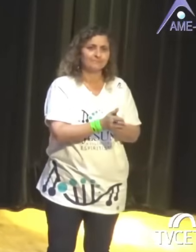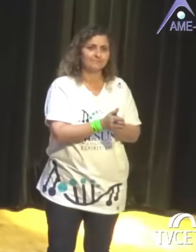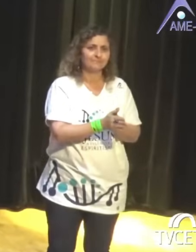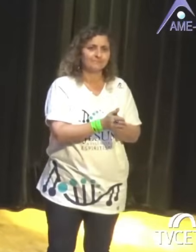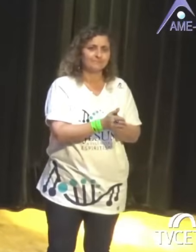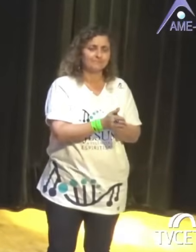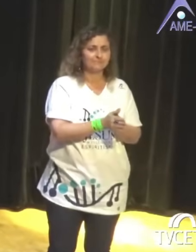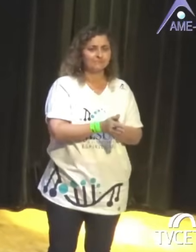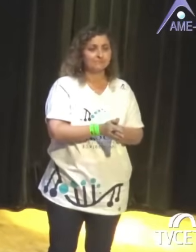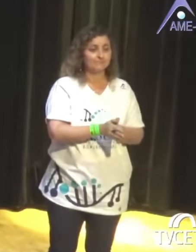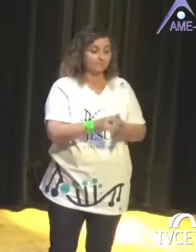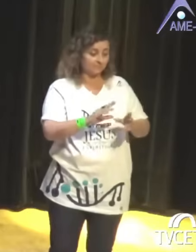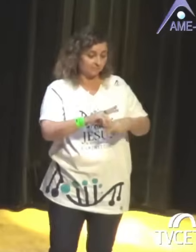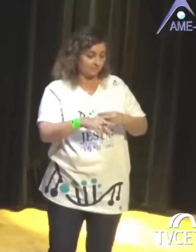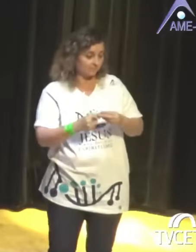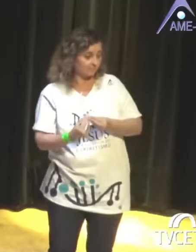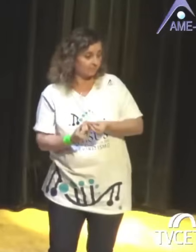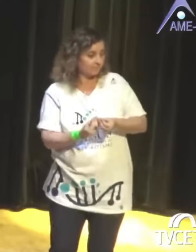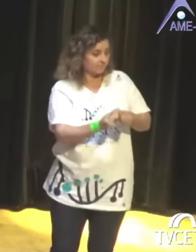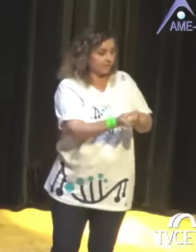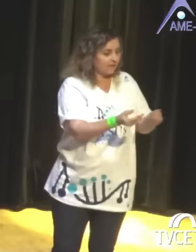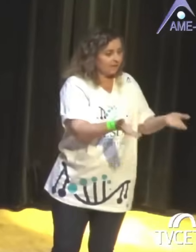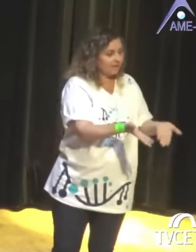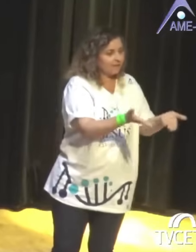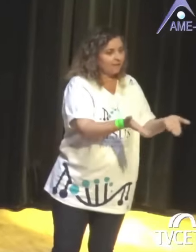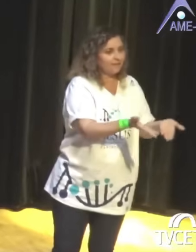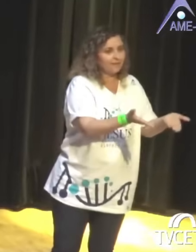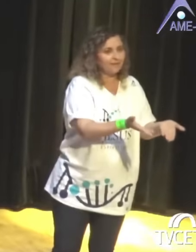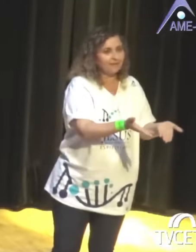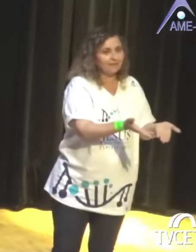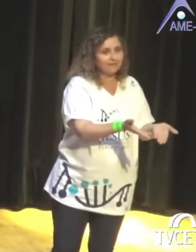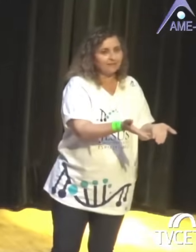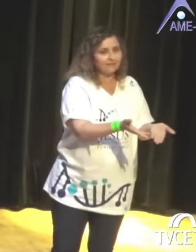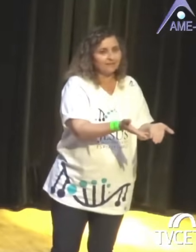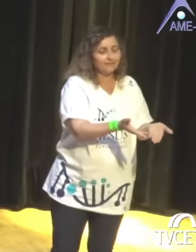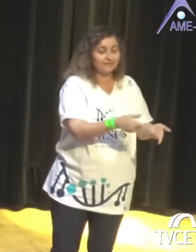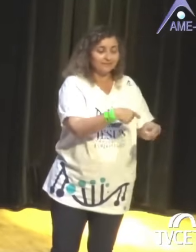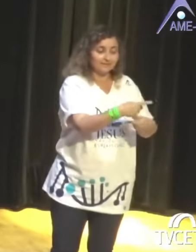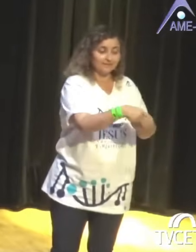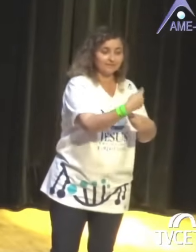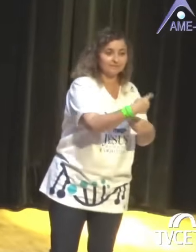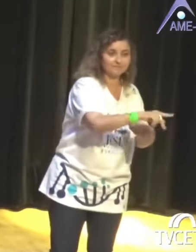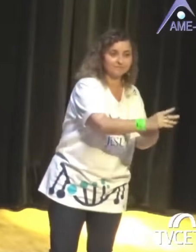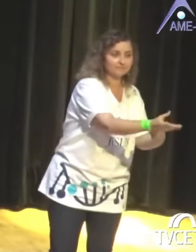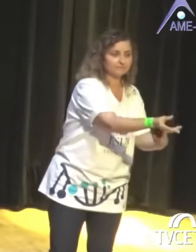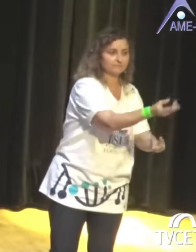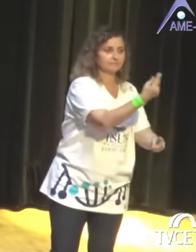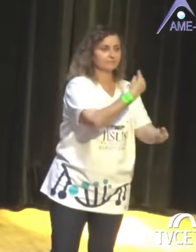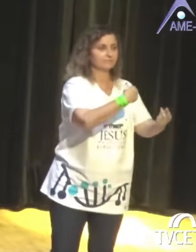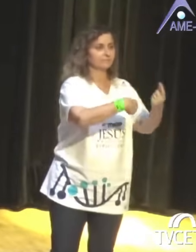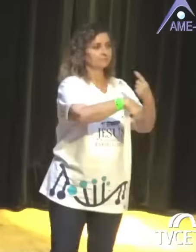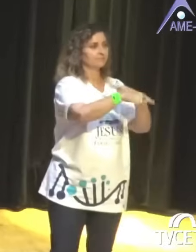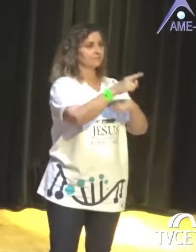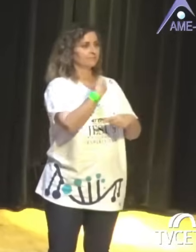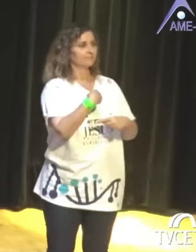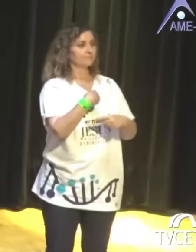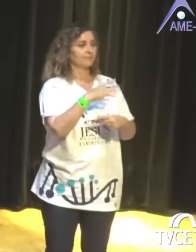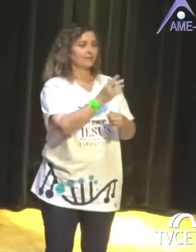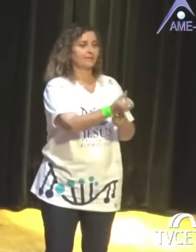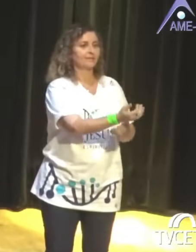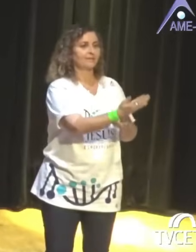né dava uma adulada deixava um presentinho e o esculápio ia